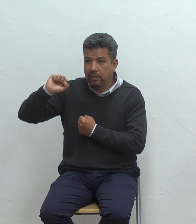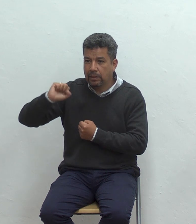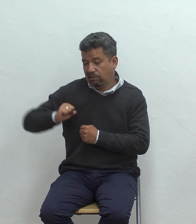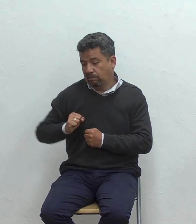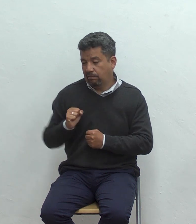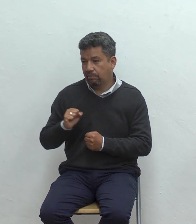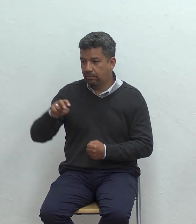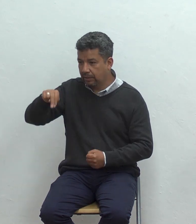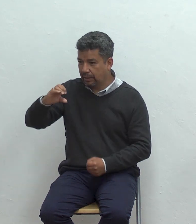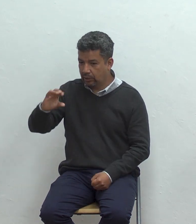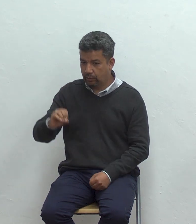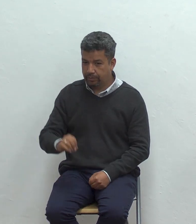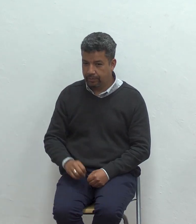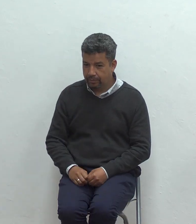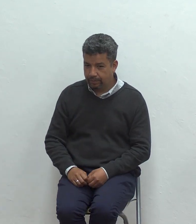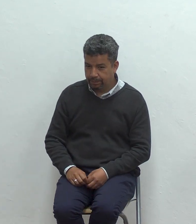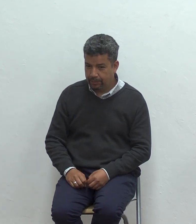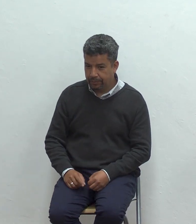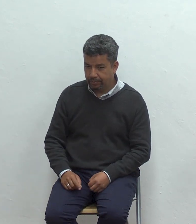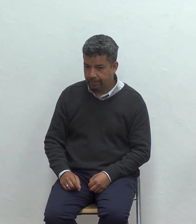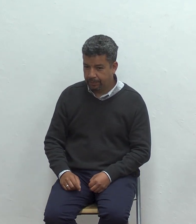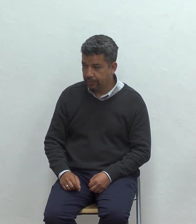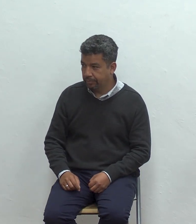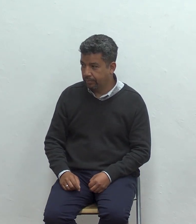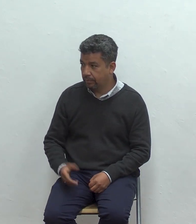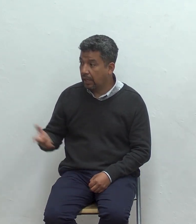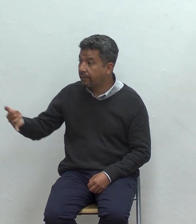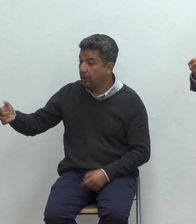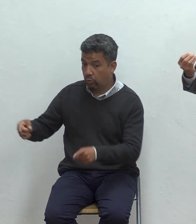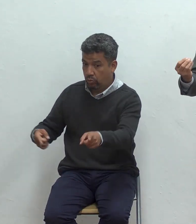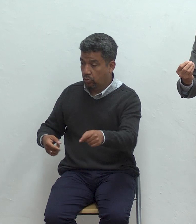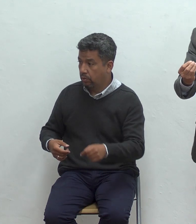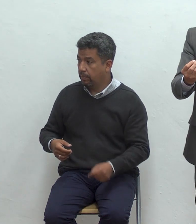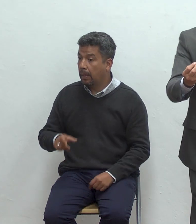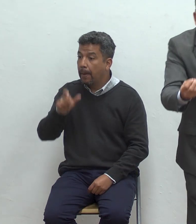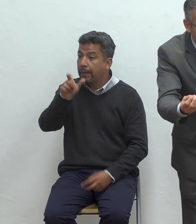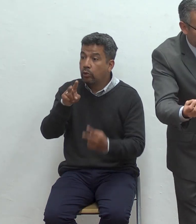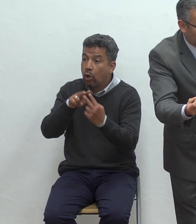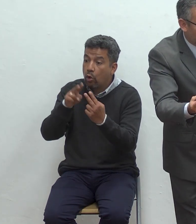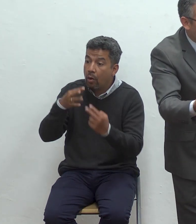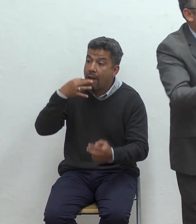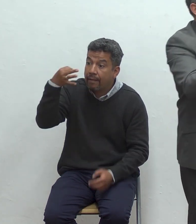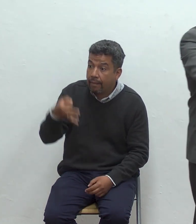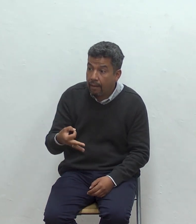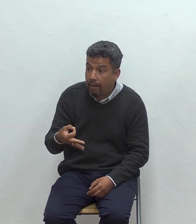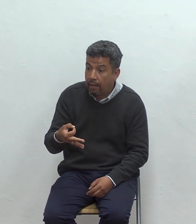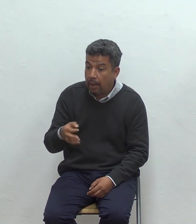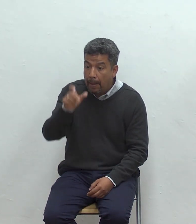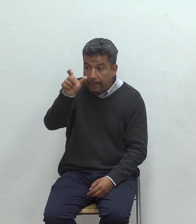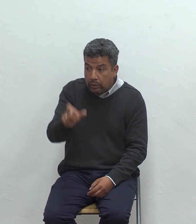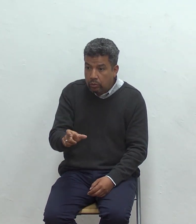necio. ¿Qué quiere decir eso? Que aunque la persona conoce la verdad, la